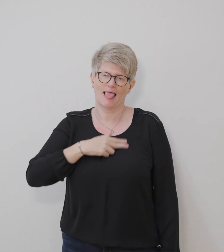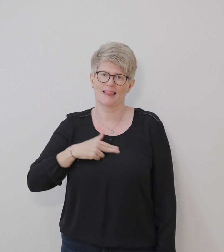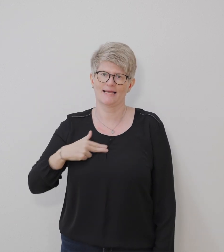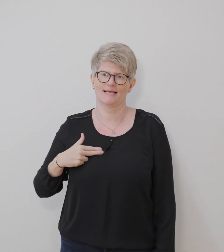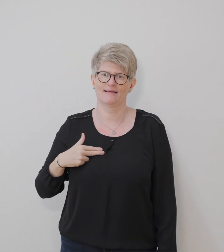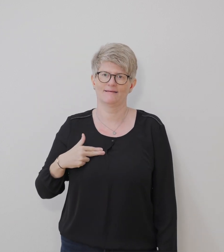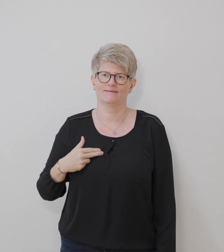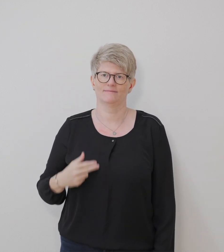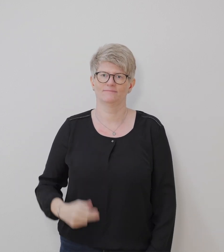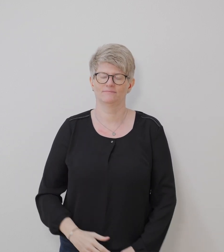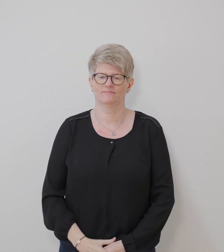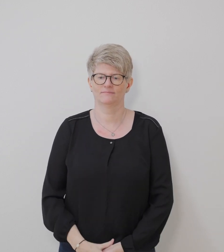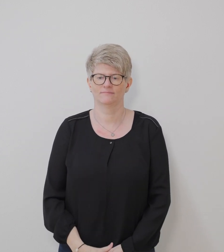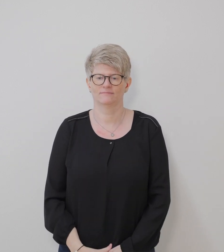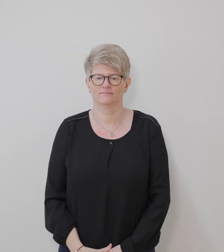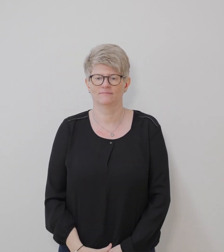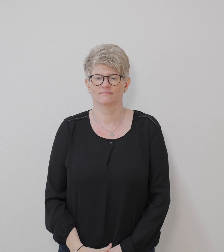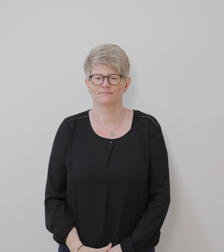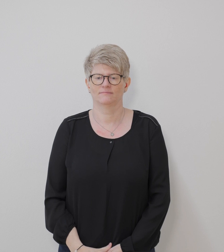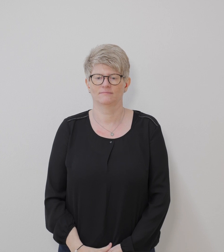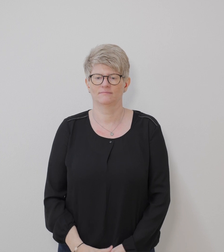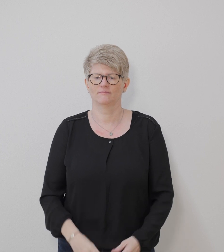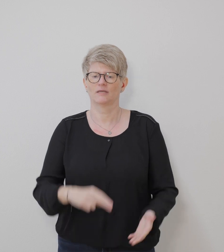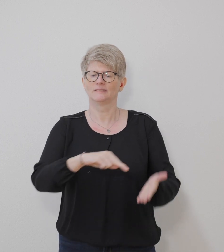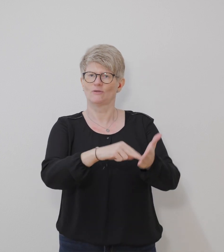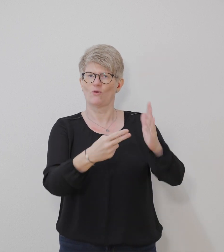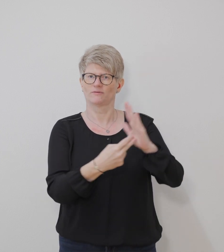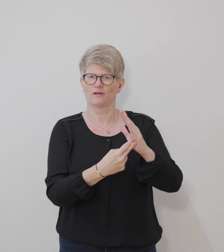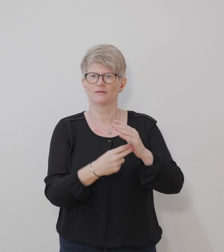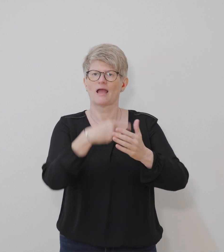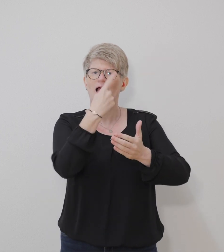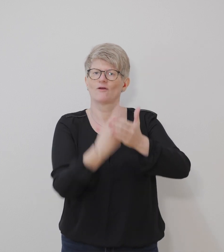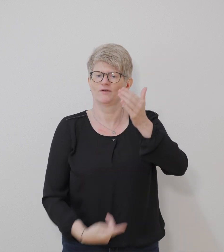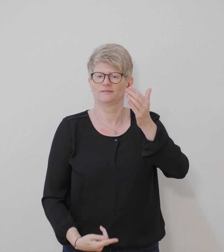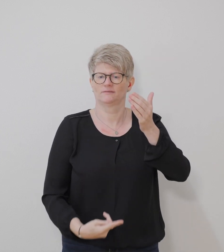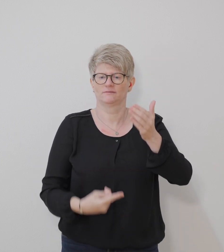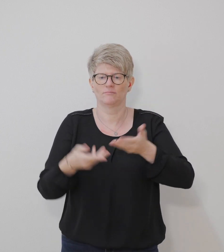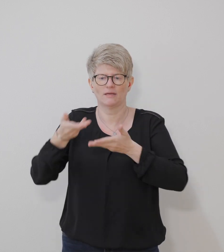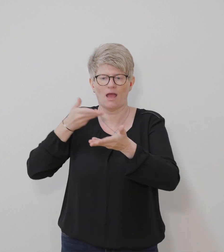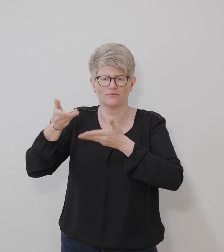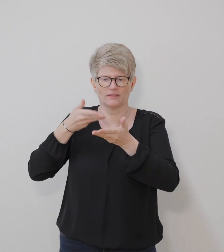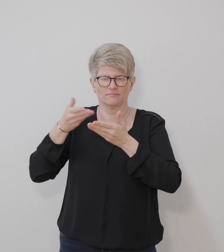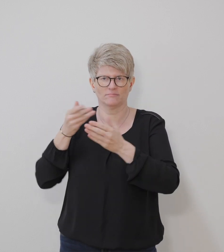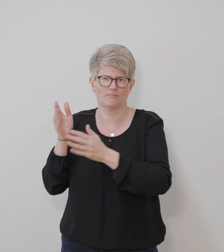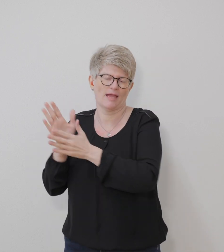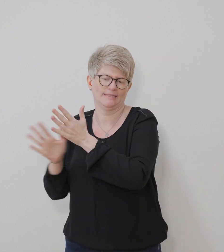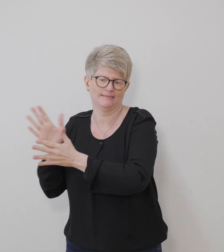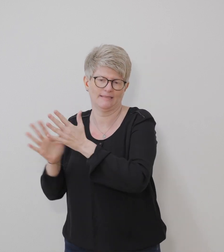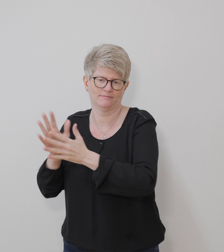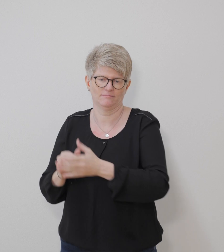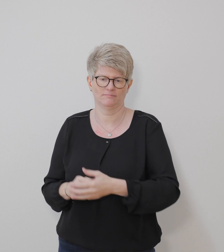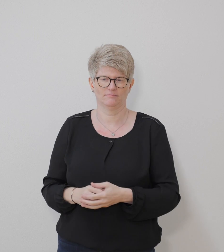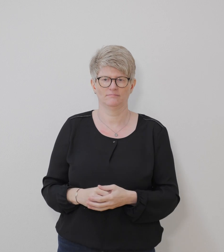Die Schuldner- und Insolvenzberaterin Monika K. berichtet. Eine junge Frau wurde kurz vor der Geburt des